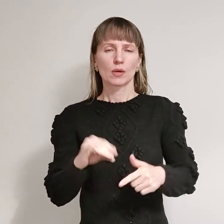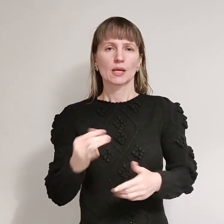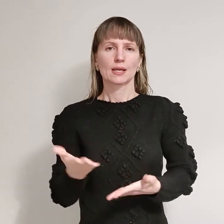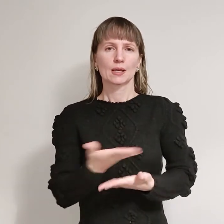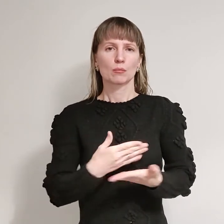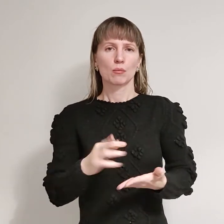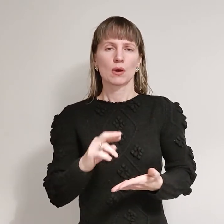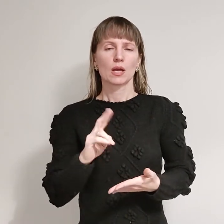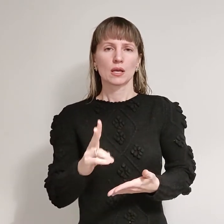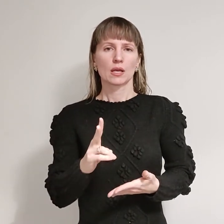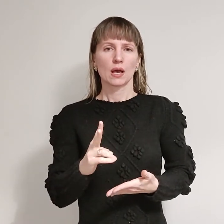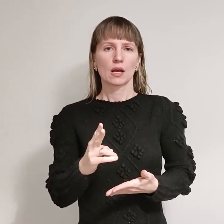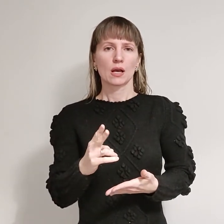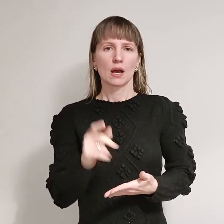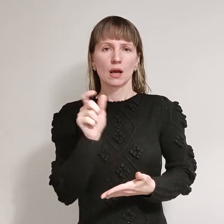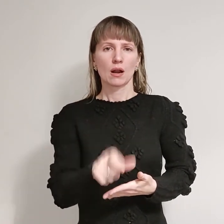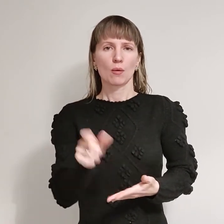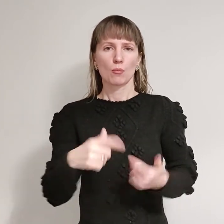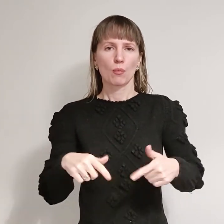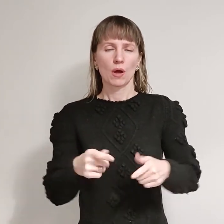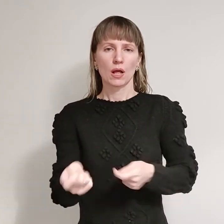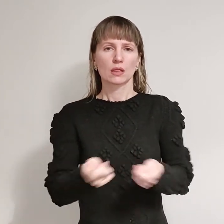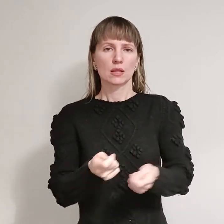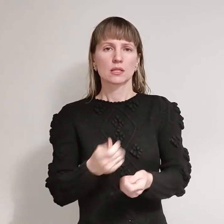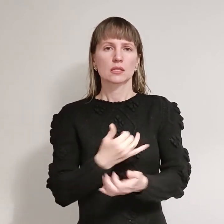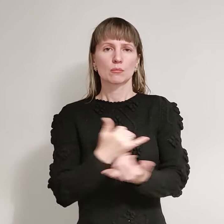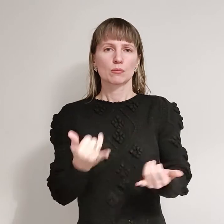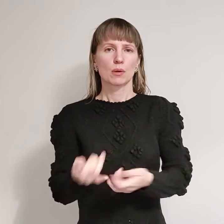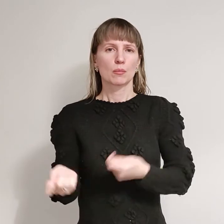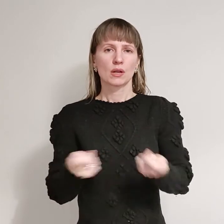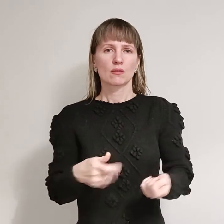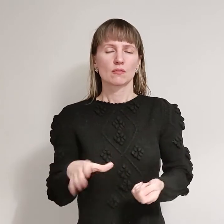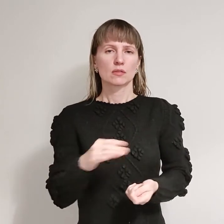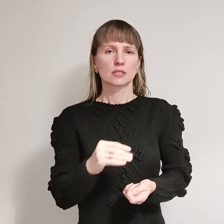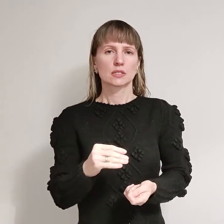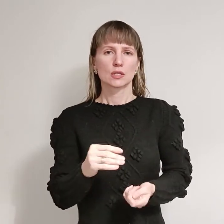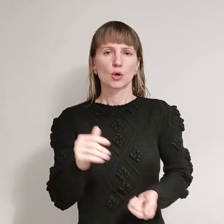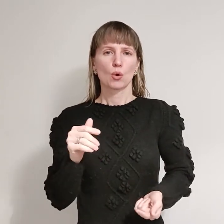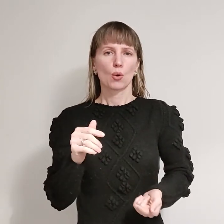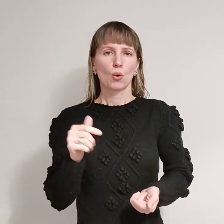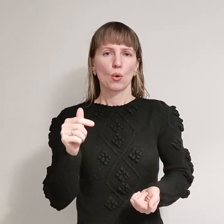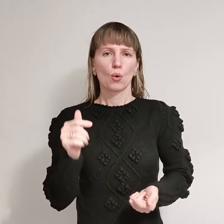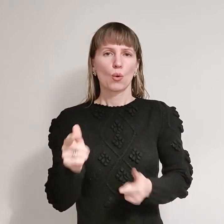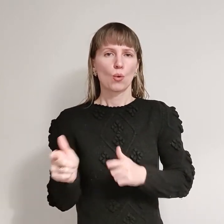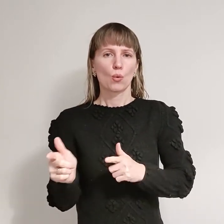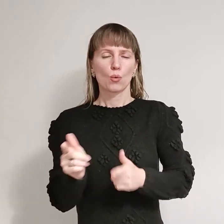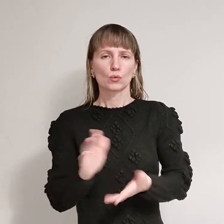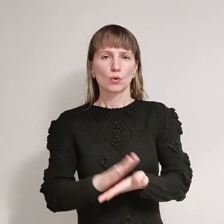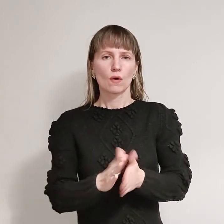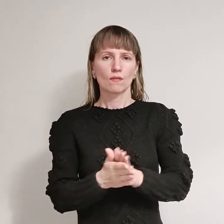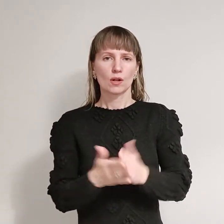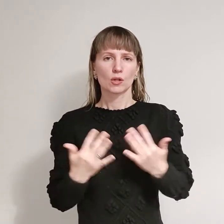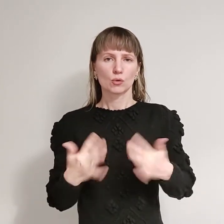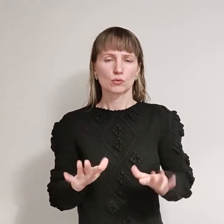Цивільна влада забезпечує привезення після того всі моменти узгоджені до точок, які треба їх ставити.